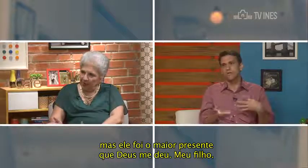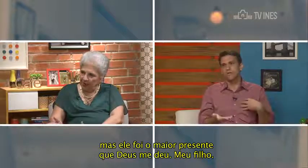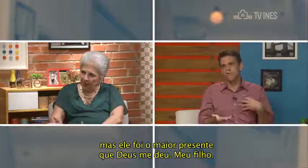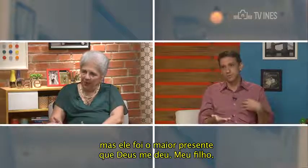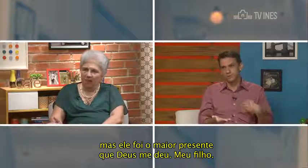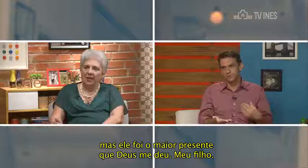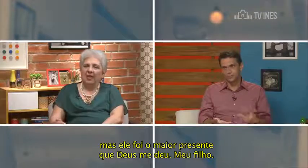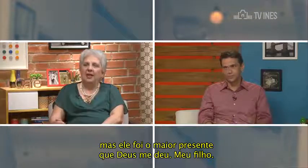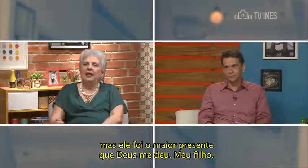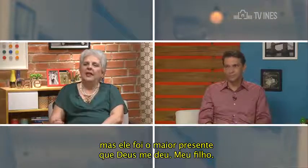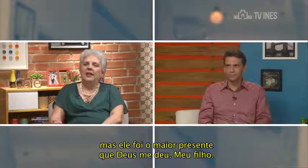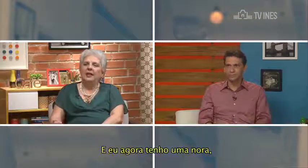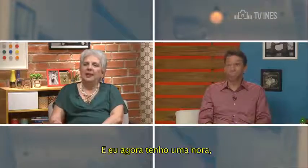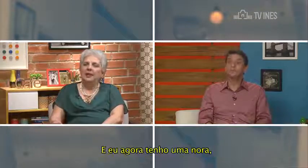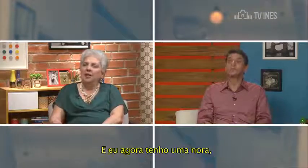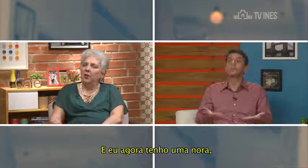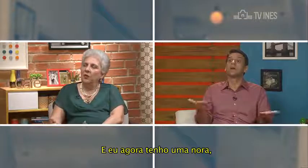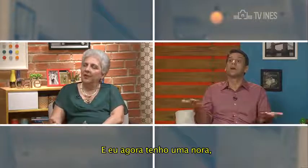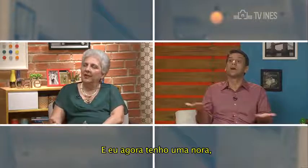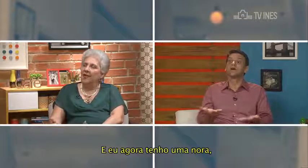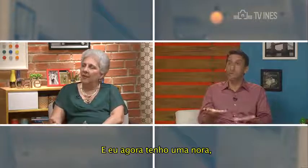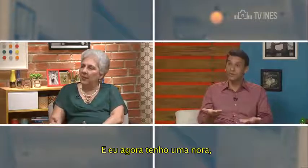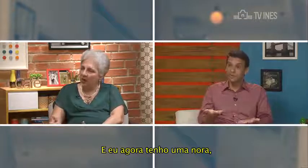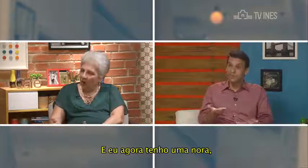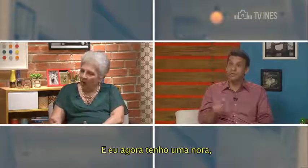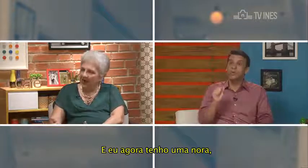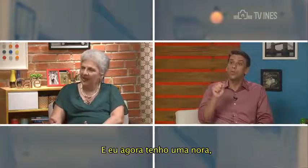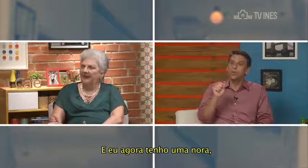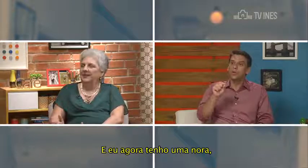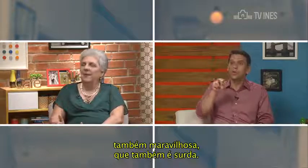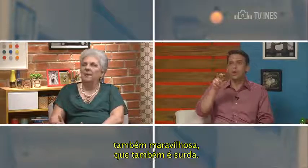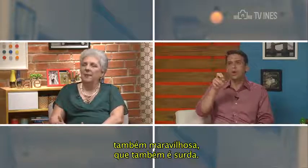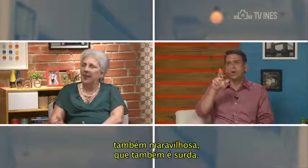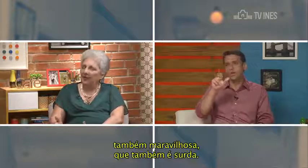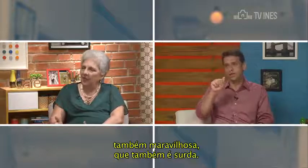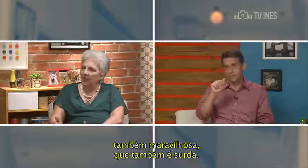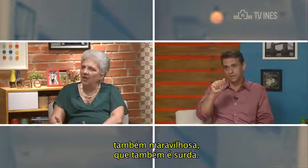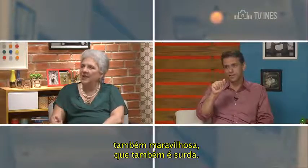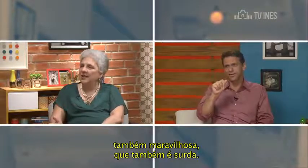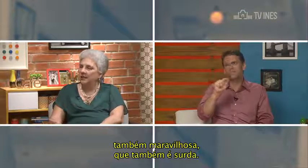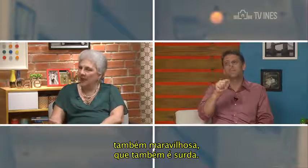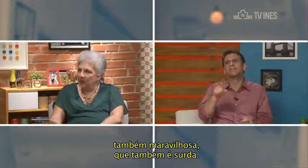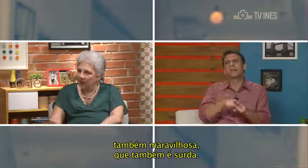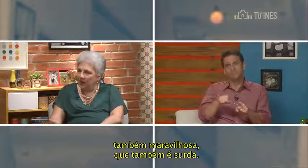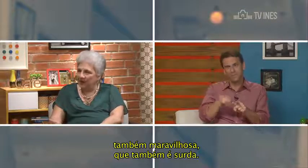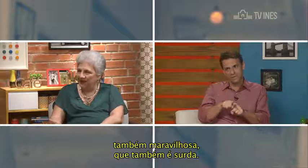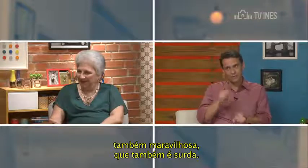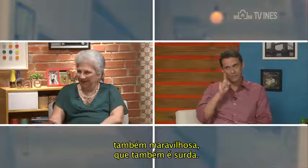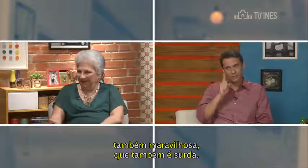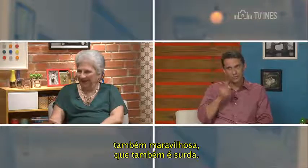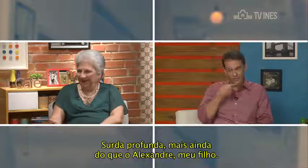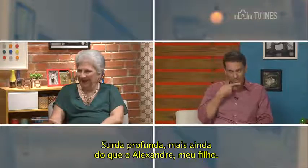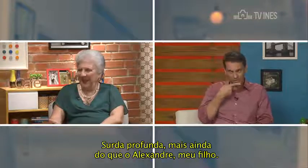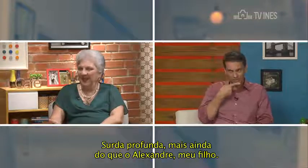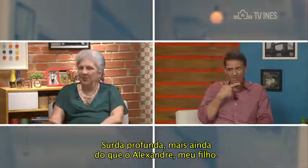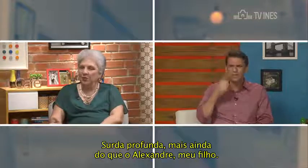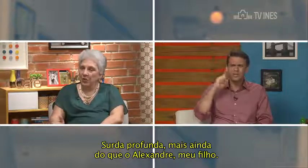Meu filho E agora Tem uma nora Também maravilhosa Que também é surda